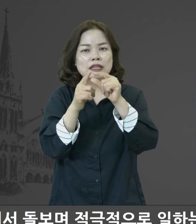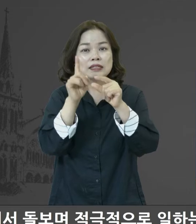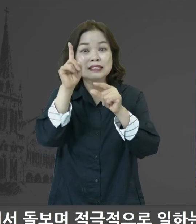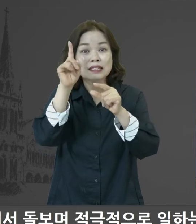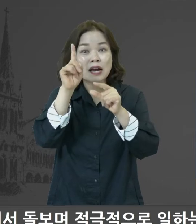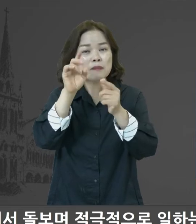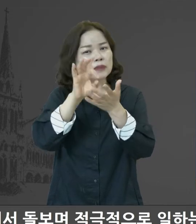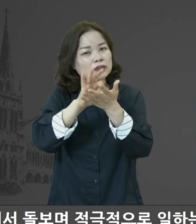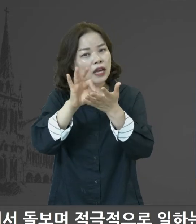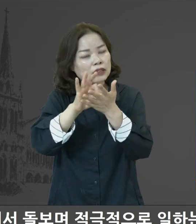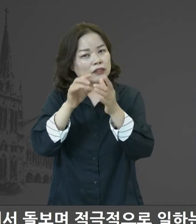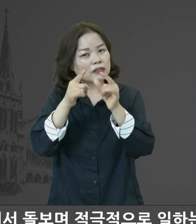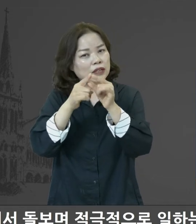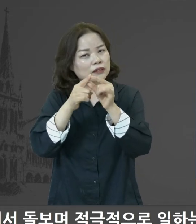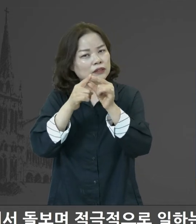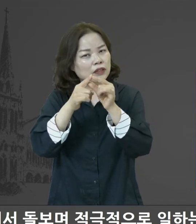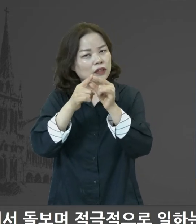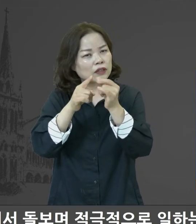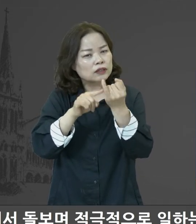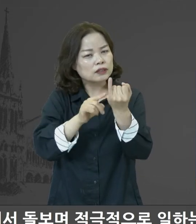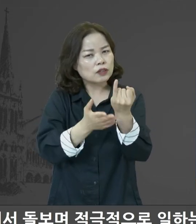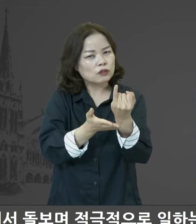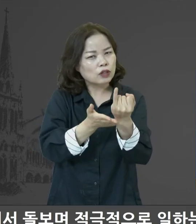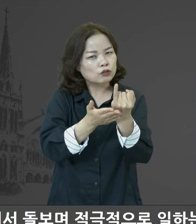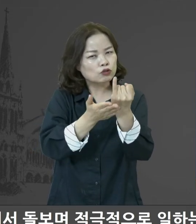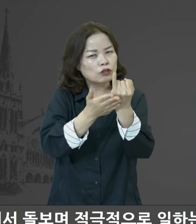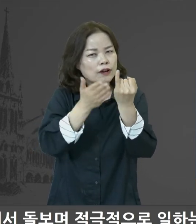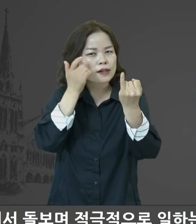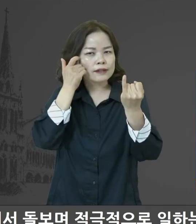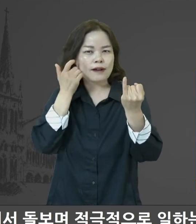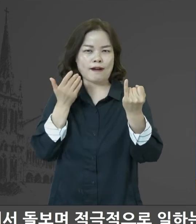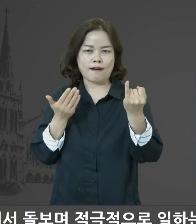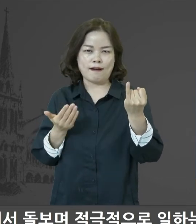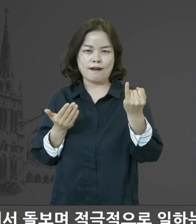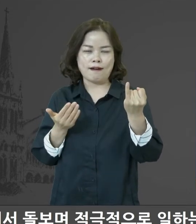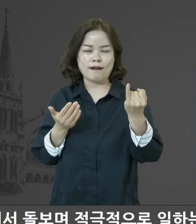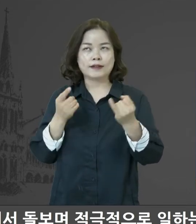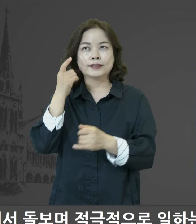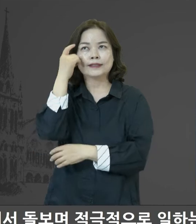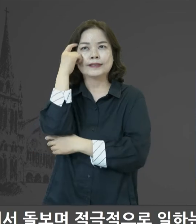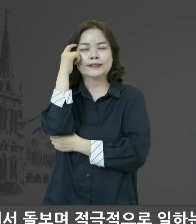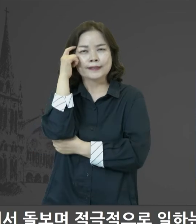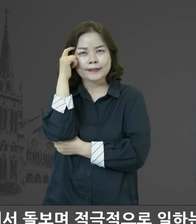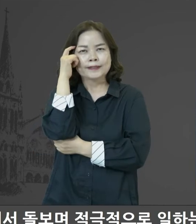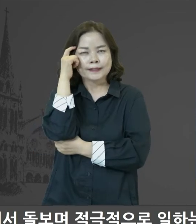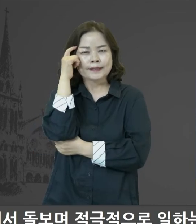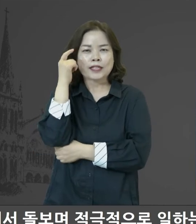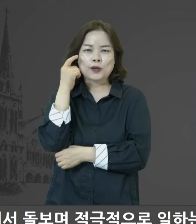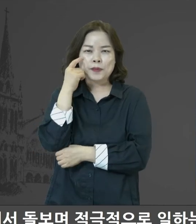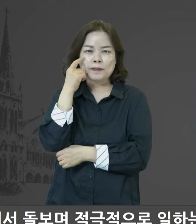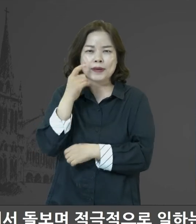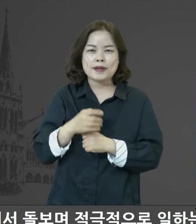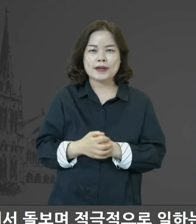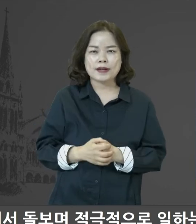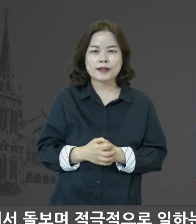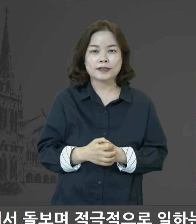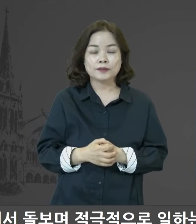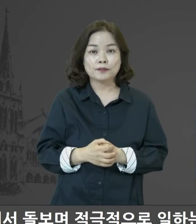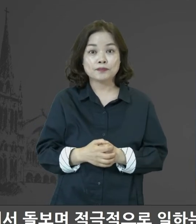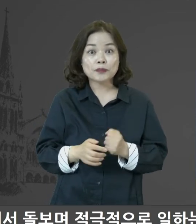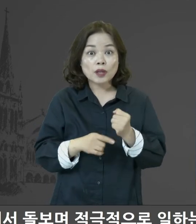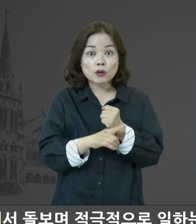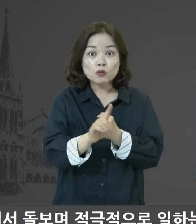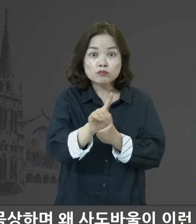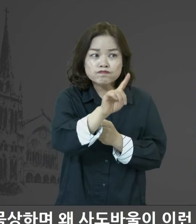쓰는 단어까지 쓰면서 추천하고 있는가 고민을 했습니다. 그